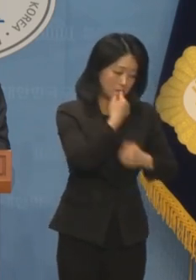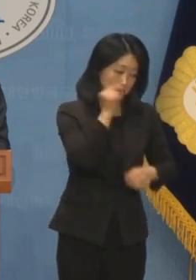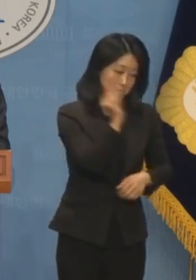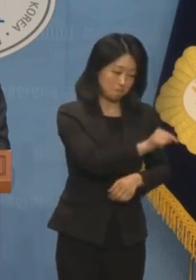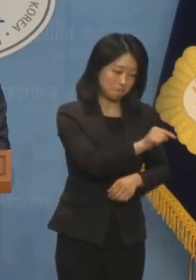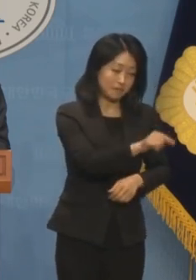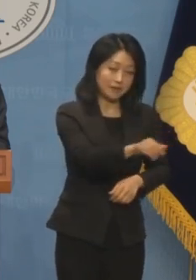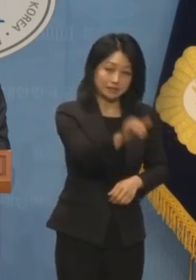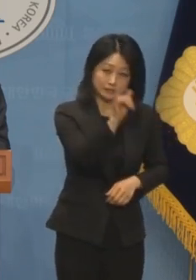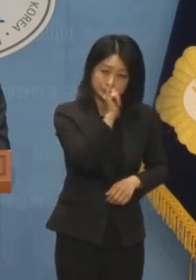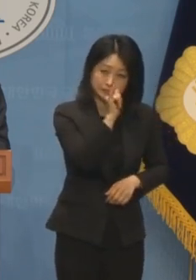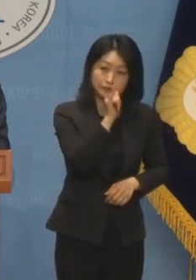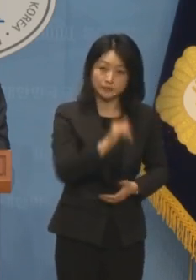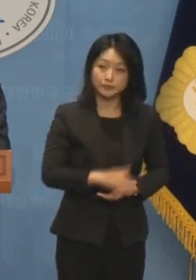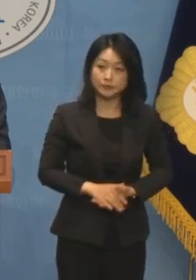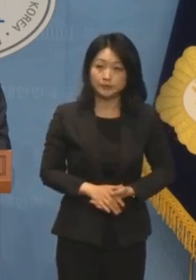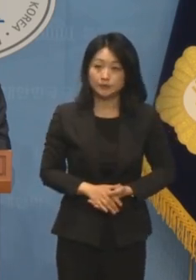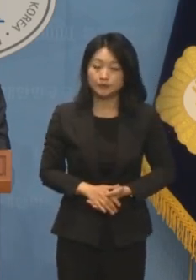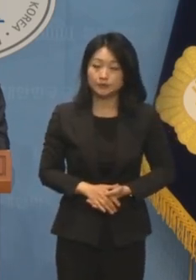지시하는 것입니까?